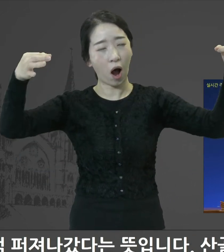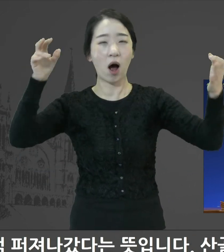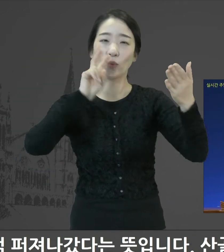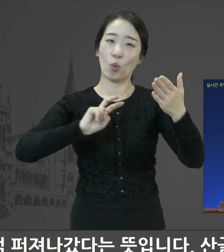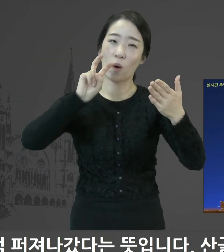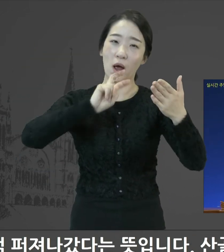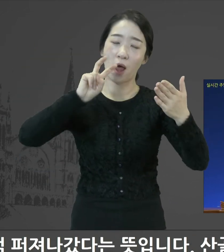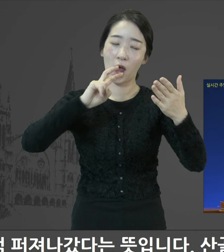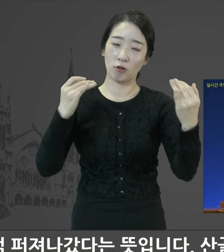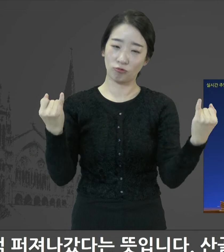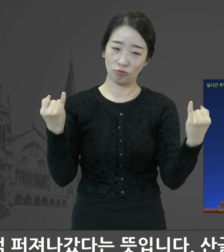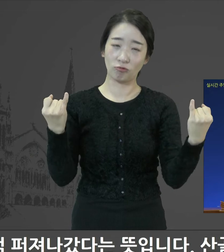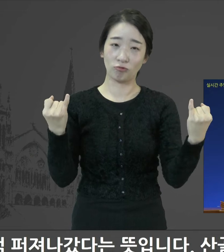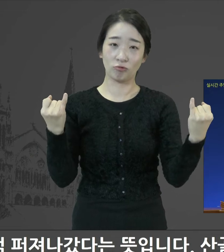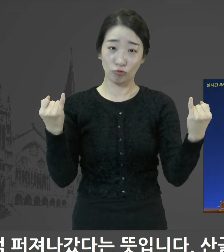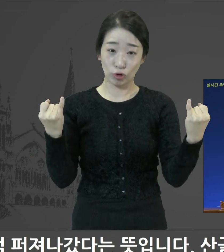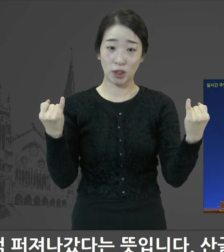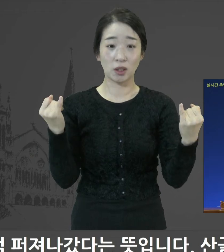두 사람이